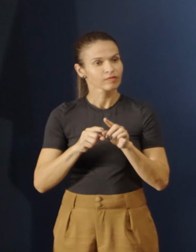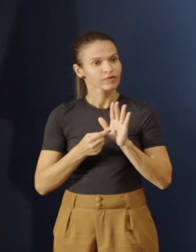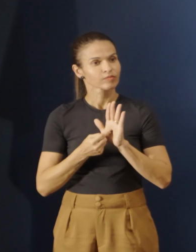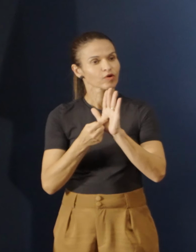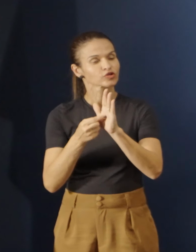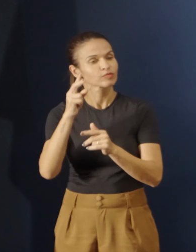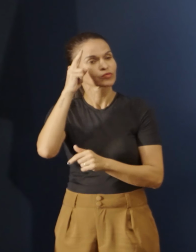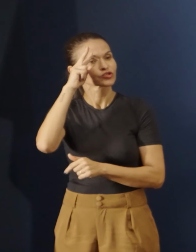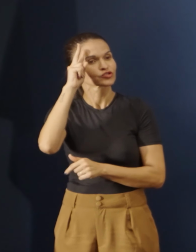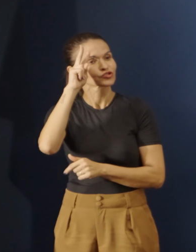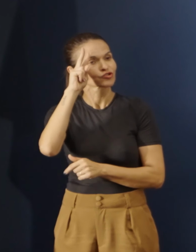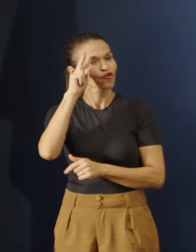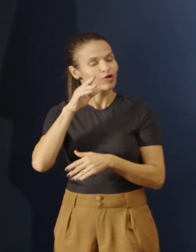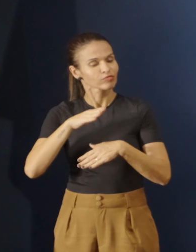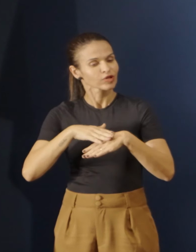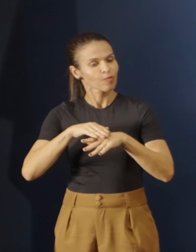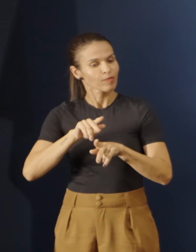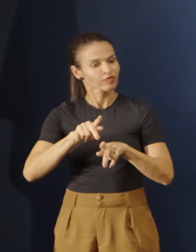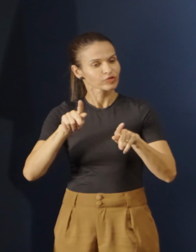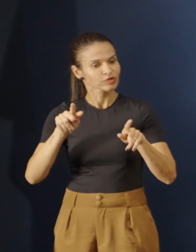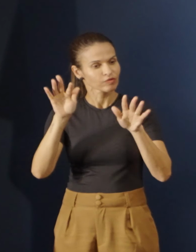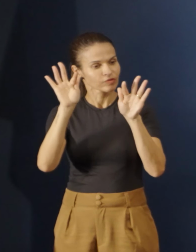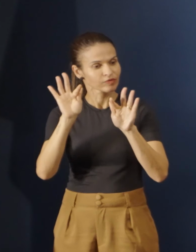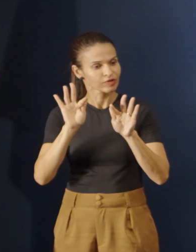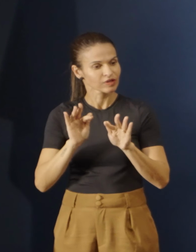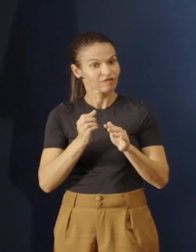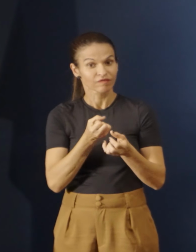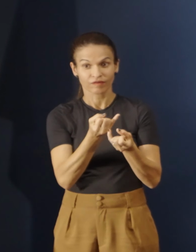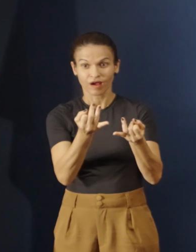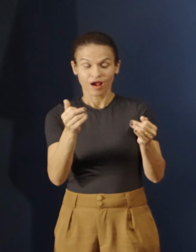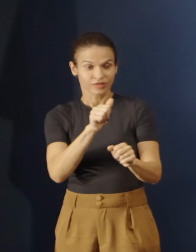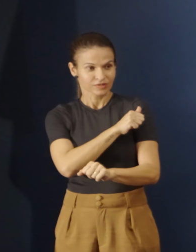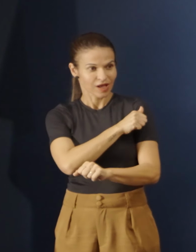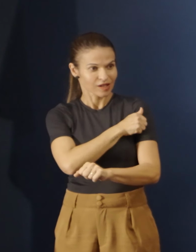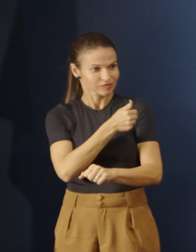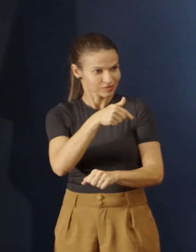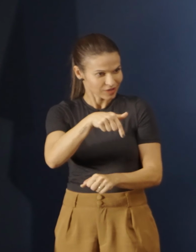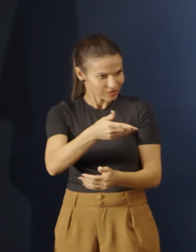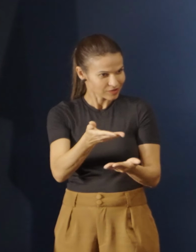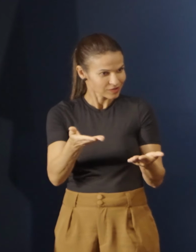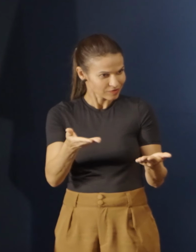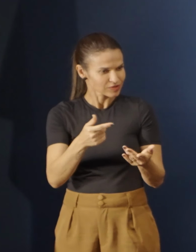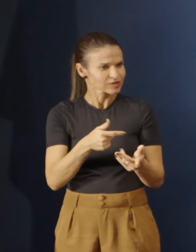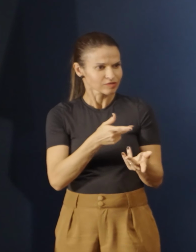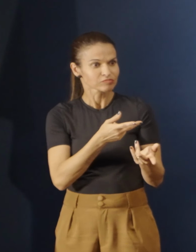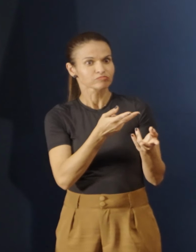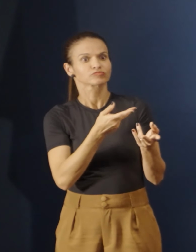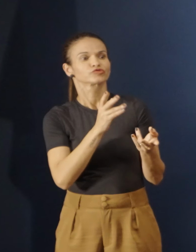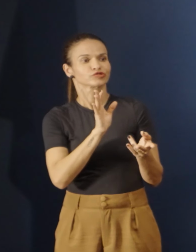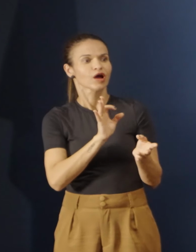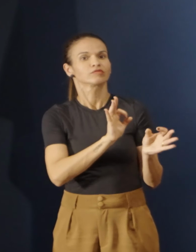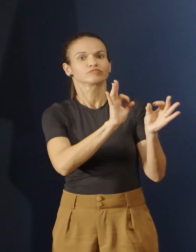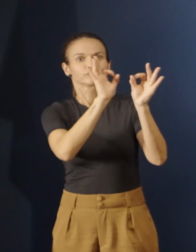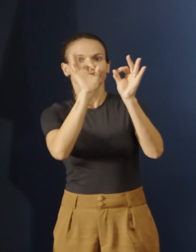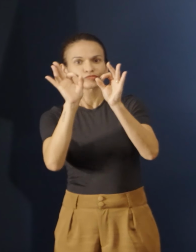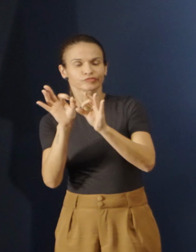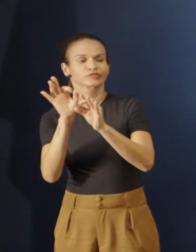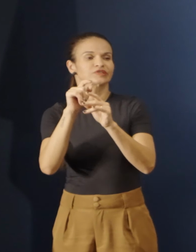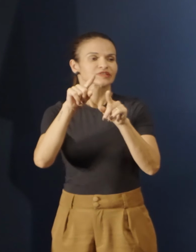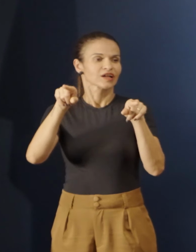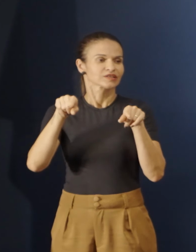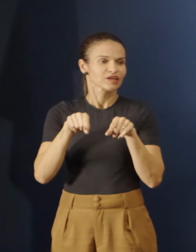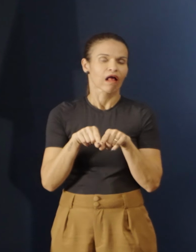da minha história como professor. Eu fico muito feliz de ver esse monte de aluno aqui, porque muito disso aqui vocês ouviram em sala de aula, falando, reclamando,